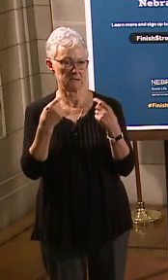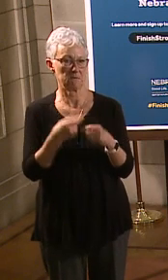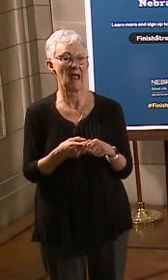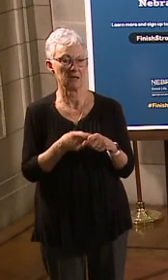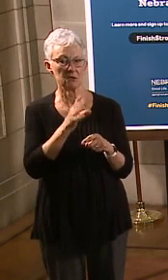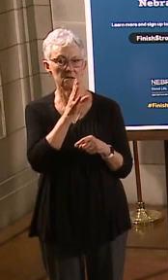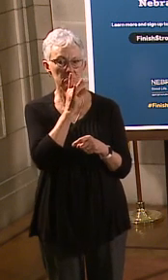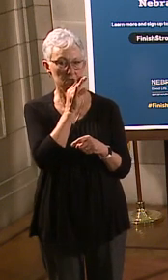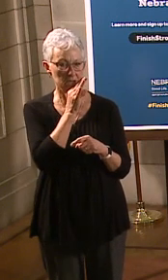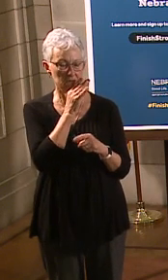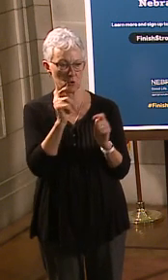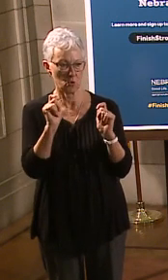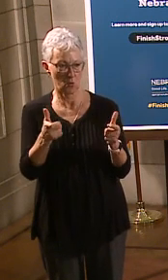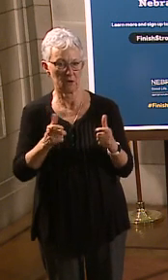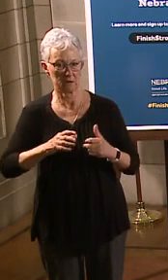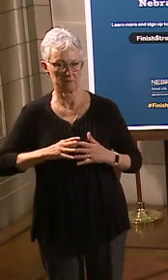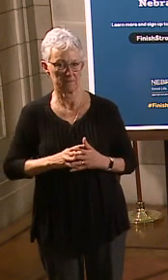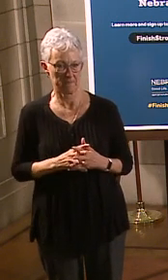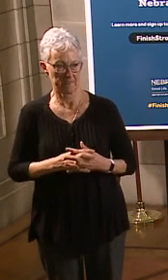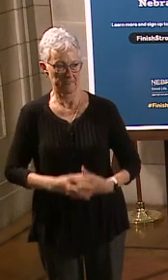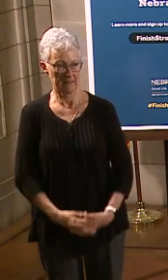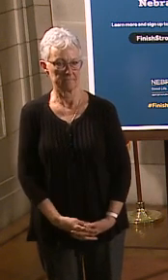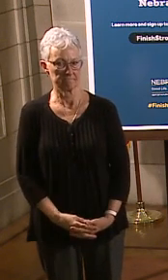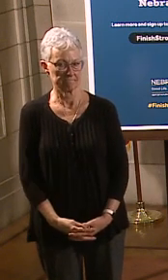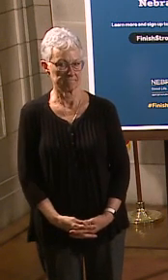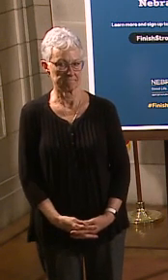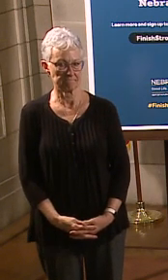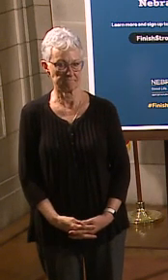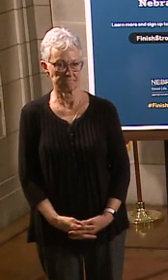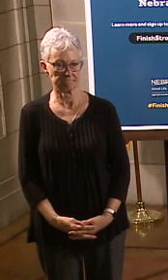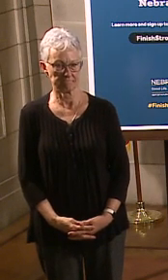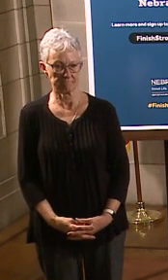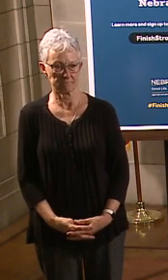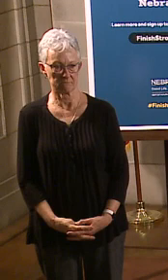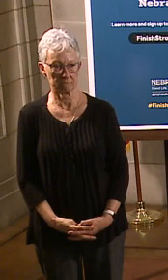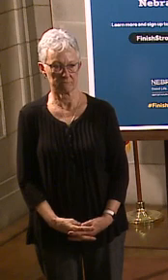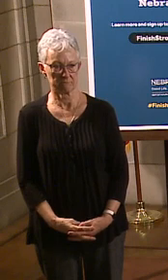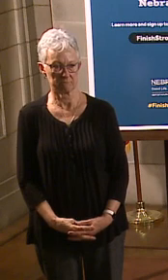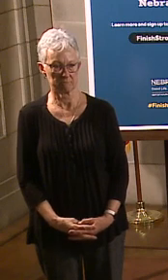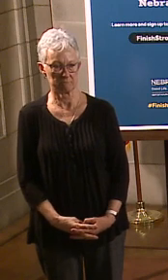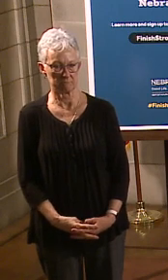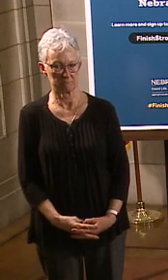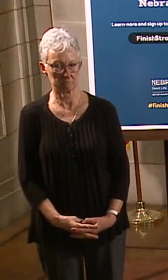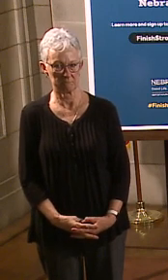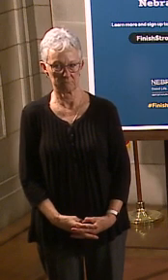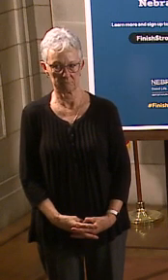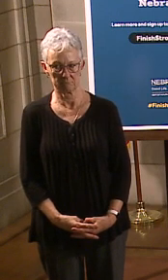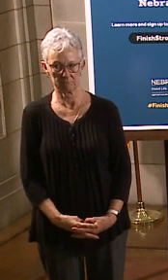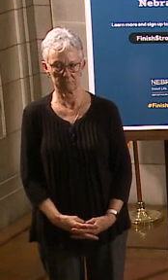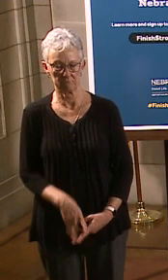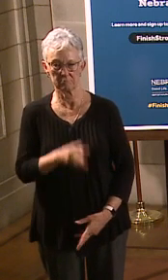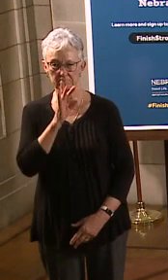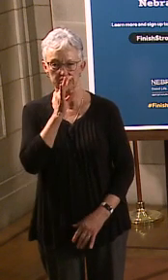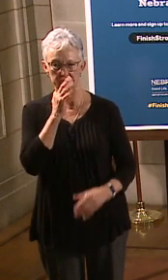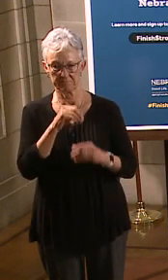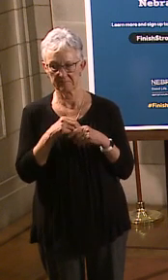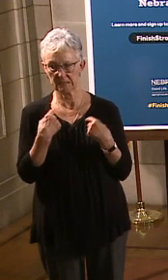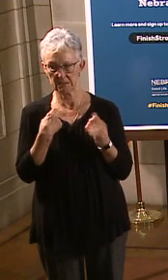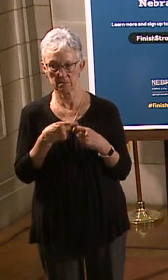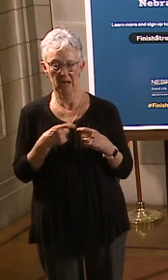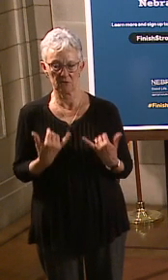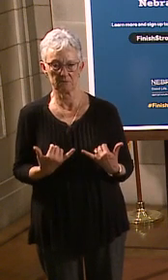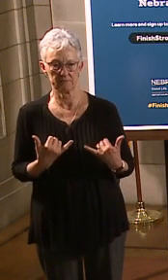Spanish and that are watching us. So I'm going to do that real quick. Esta pandemia ha sido muy difícil para nuestra comunidad